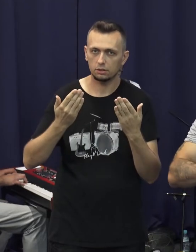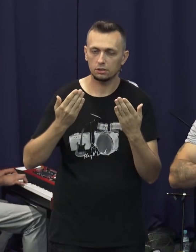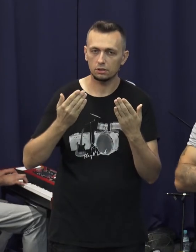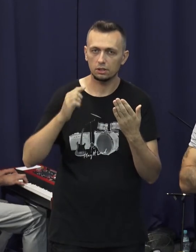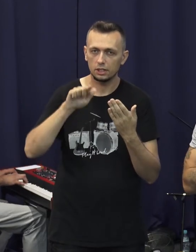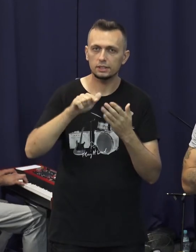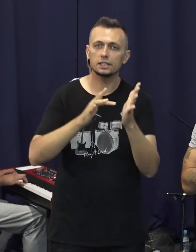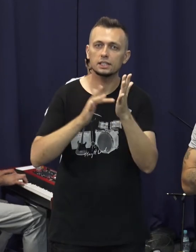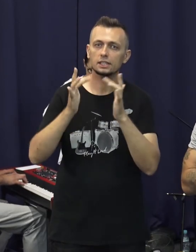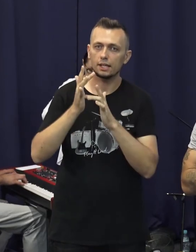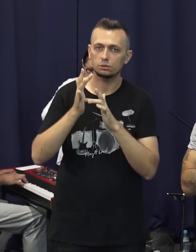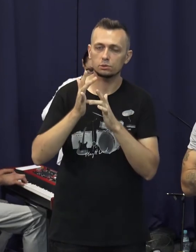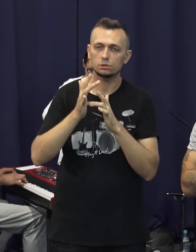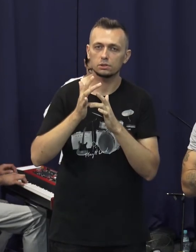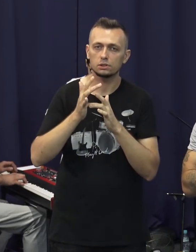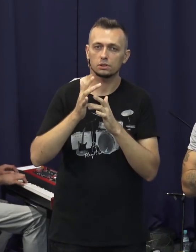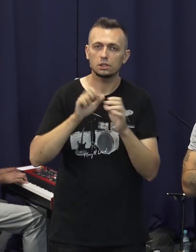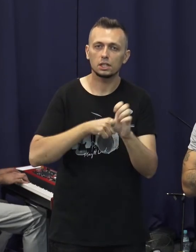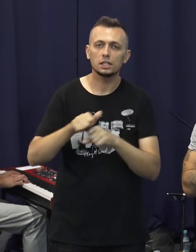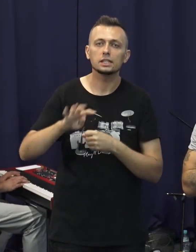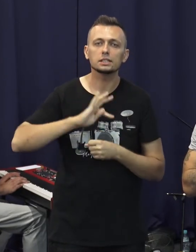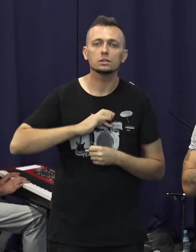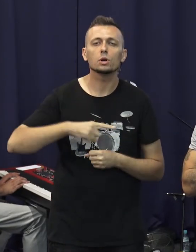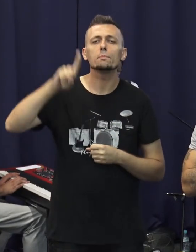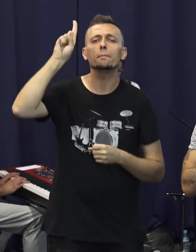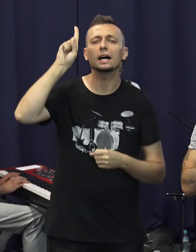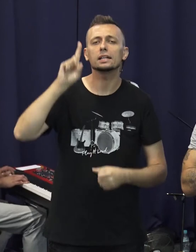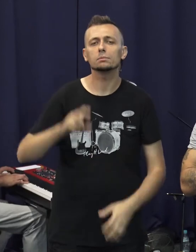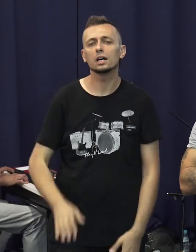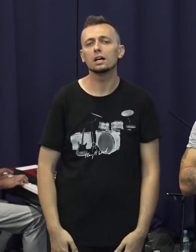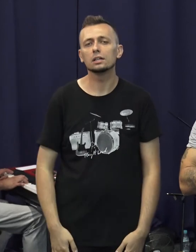Ty, Jezu, jesteś moim Panem.